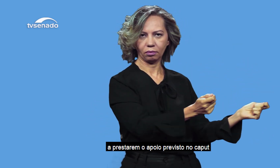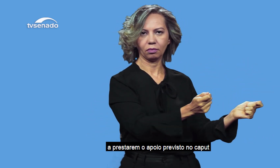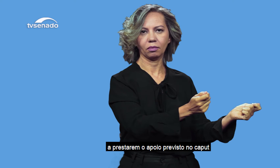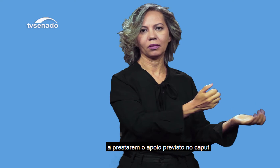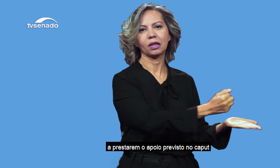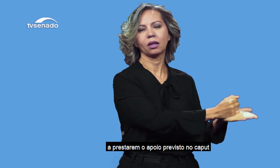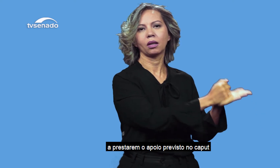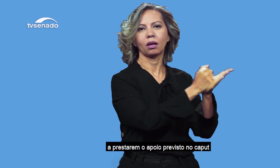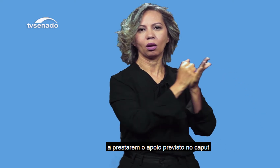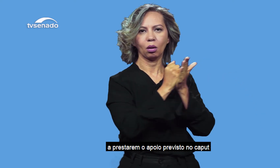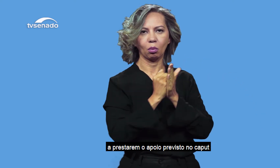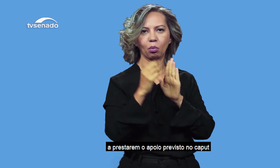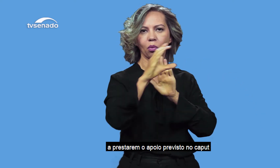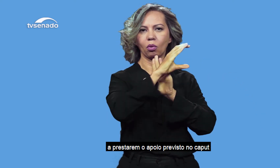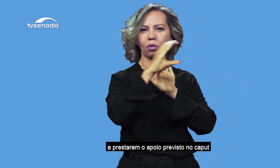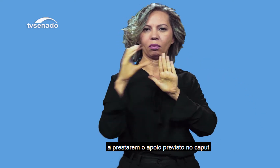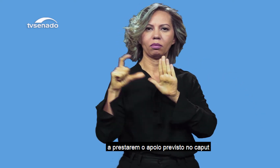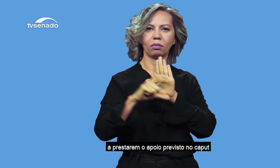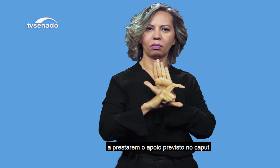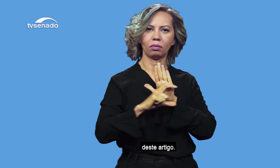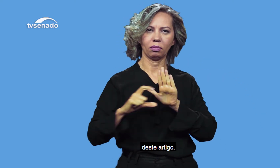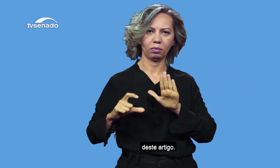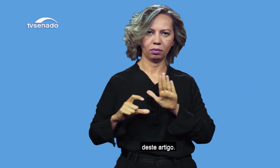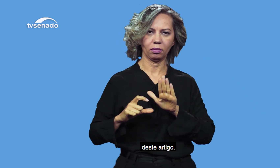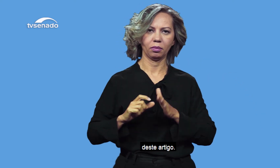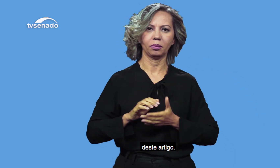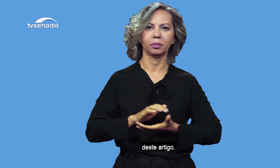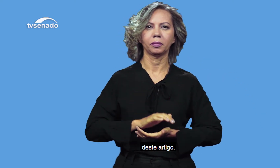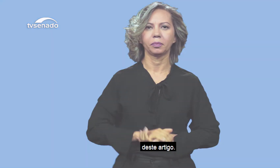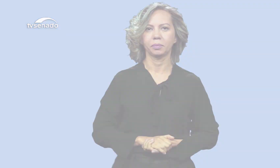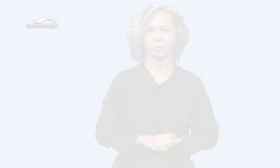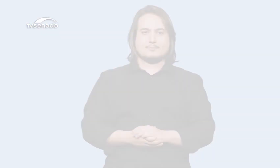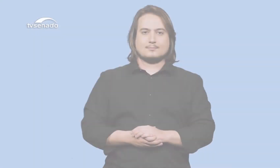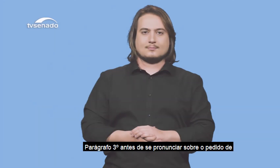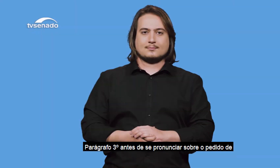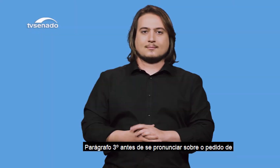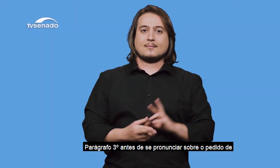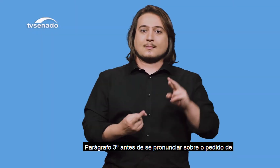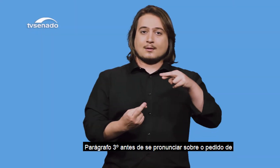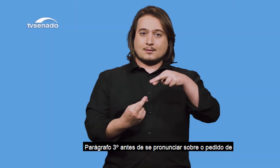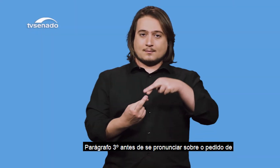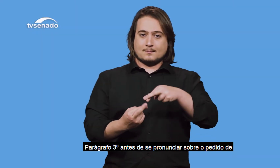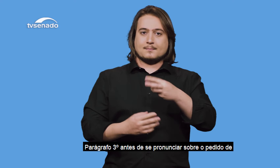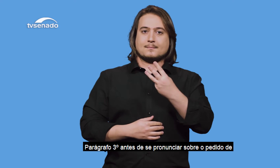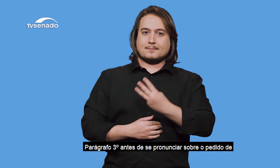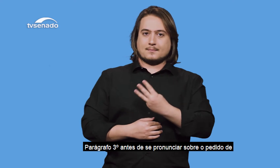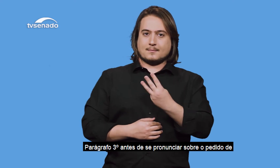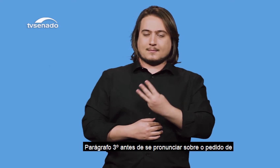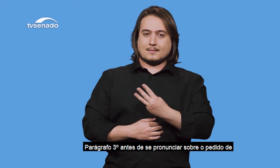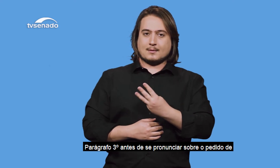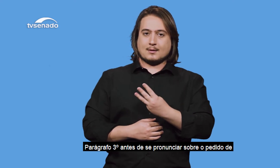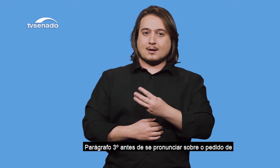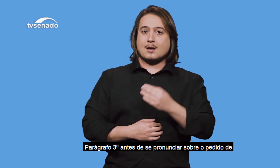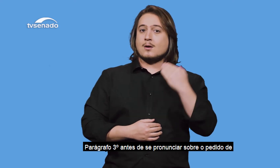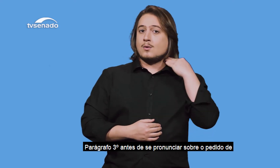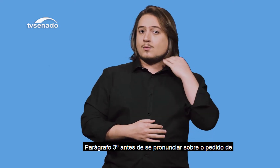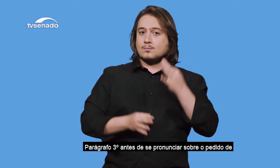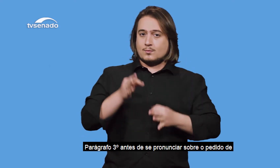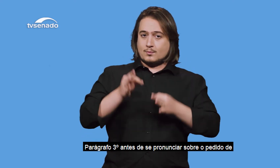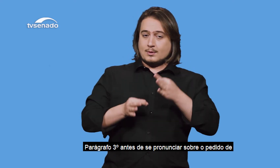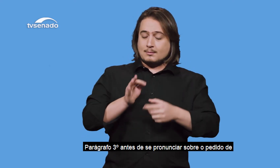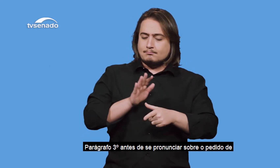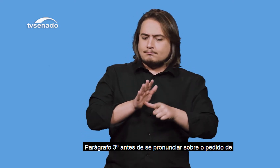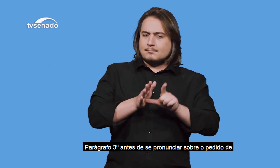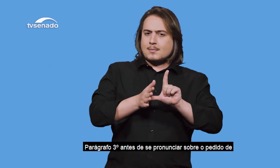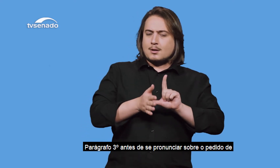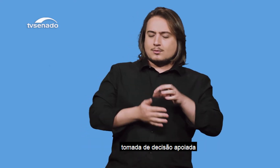prestarem o apoio previsto no caput deste artigo parágrafo 3º antes de se pronunciar